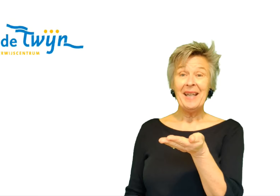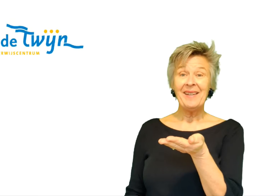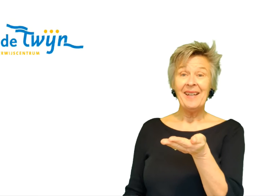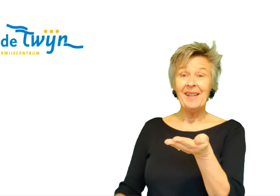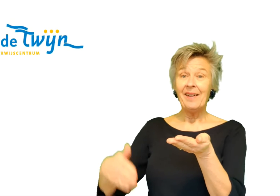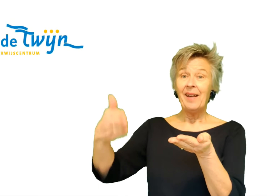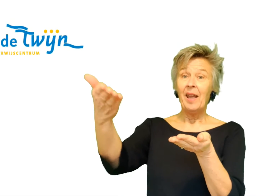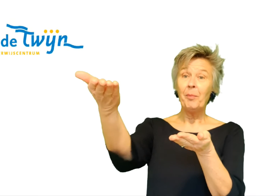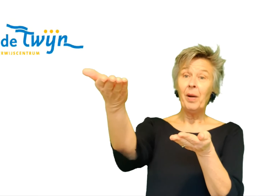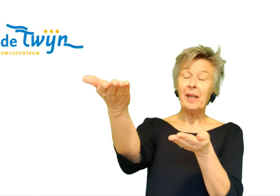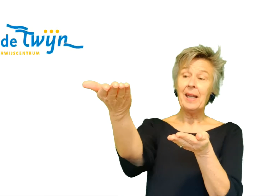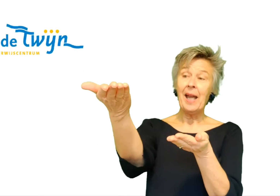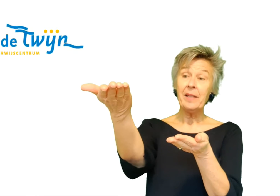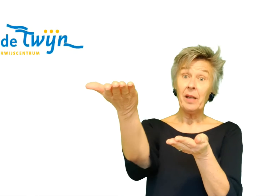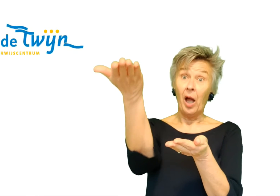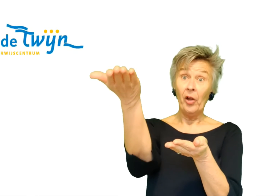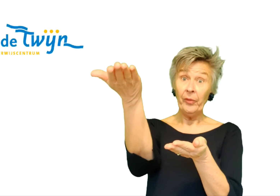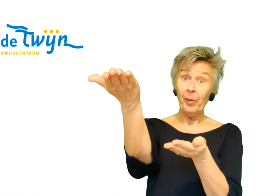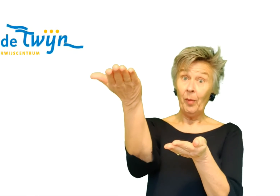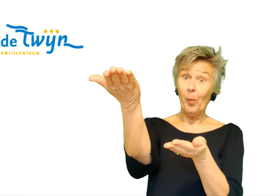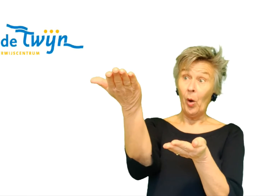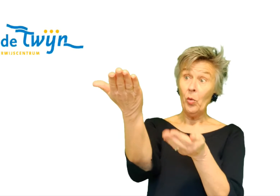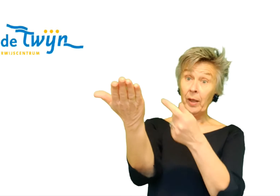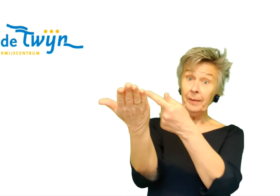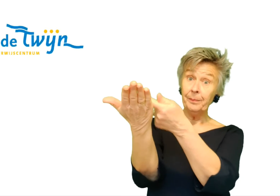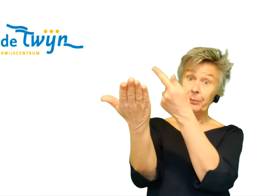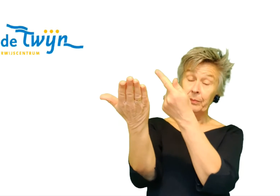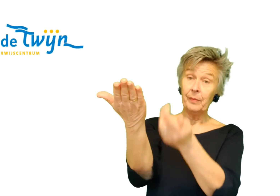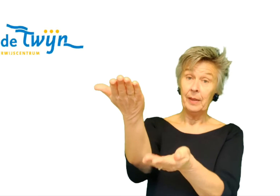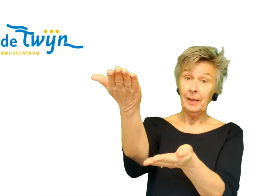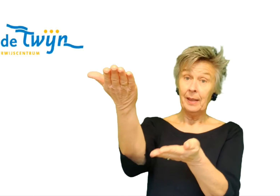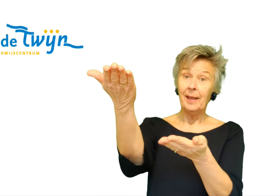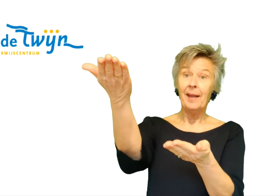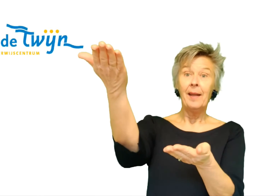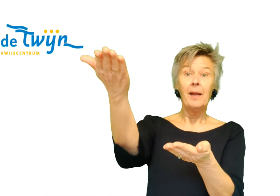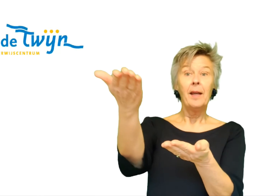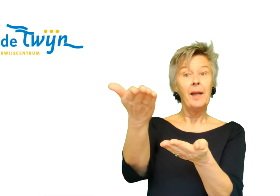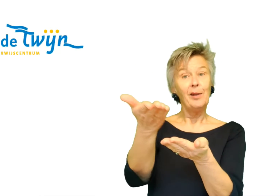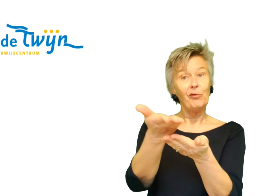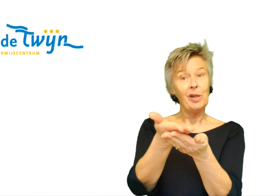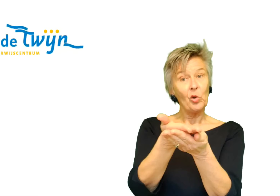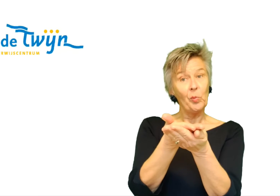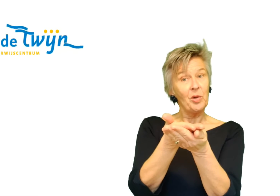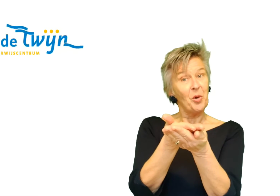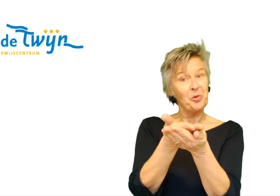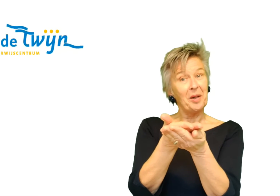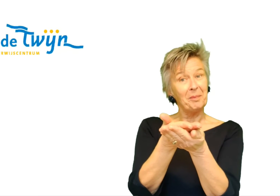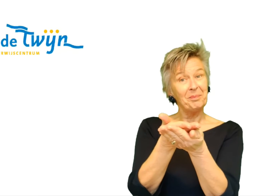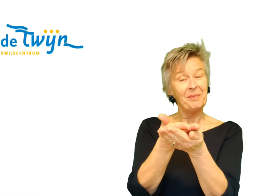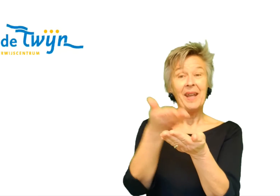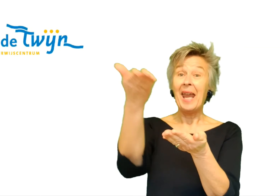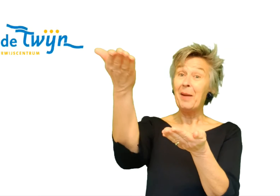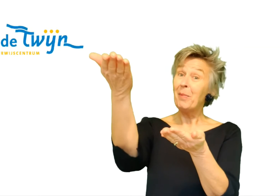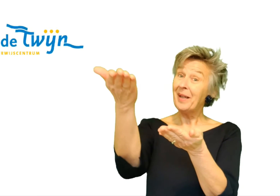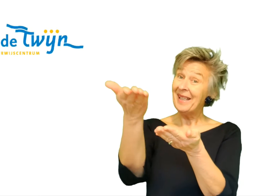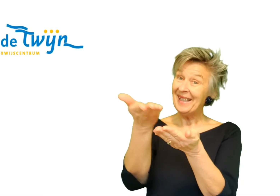ligt hier. En een plakje kaas, handpalm omhoog, hè? Die. En die vliegt op je boterham. En een plakje